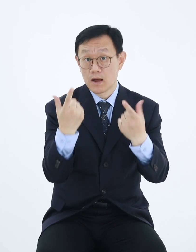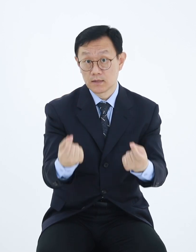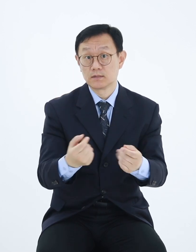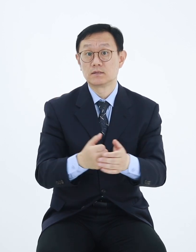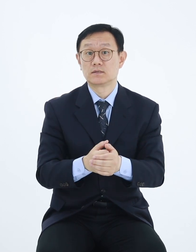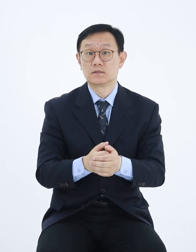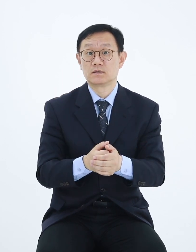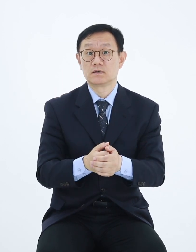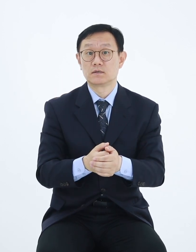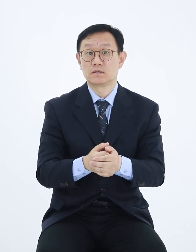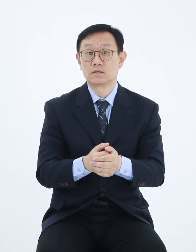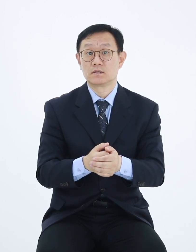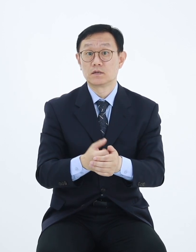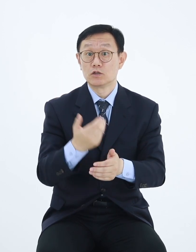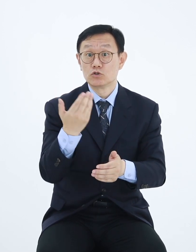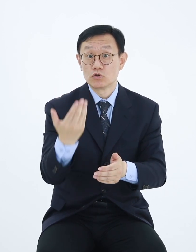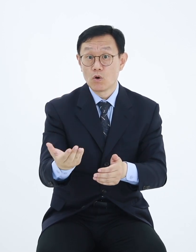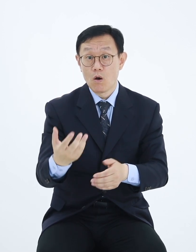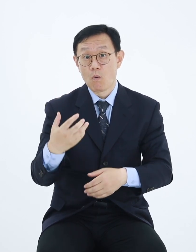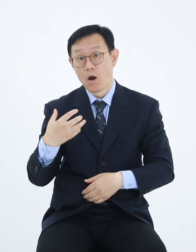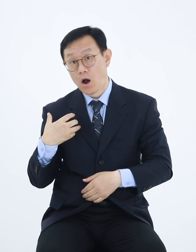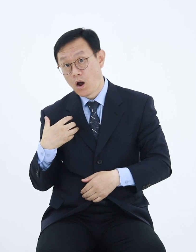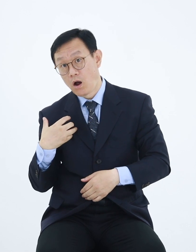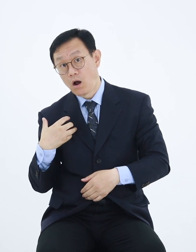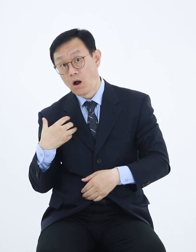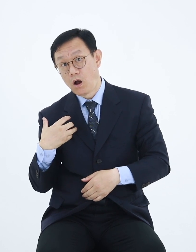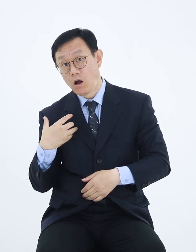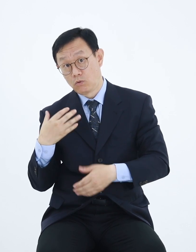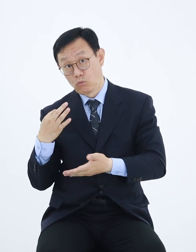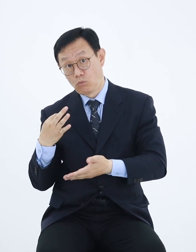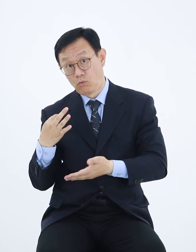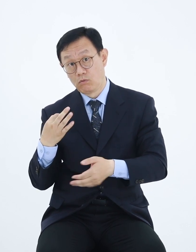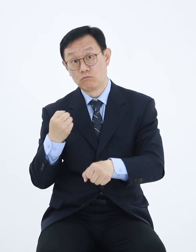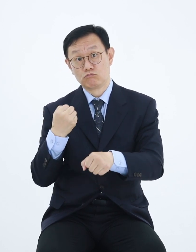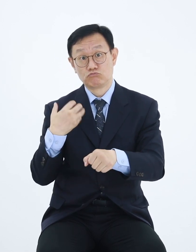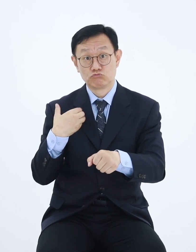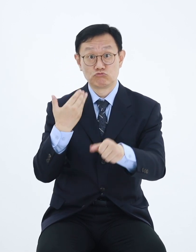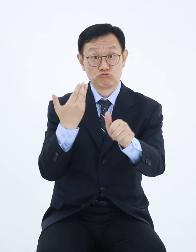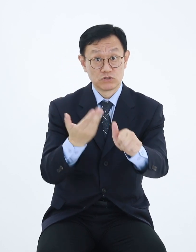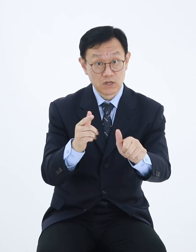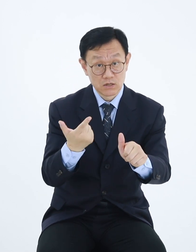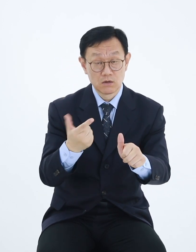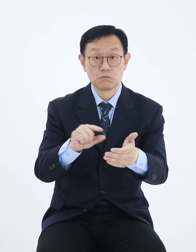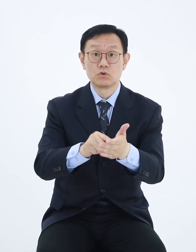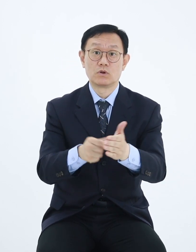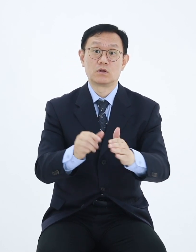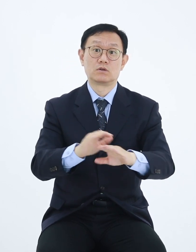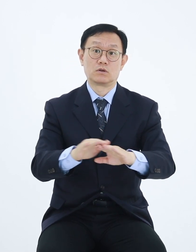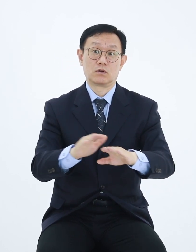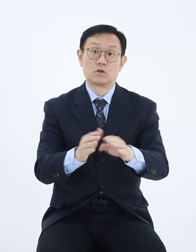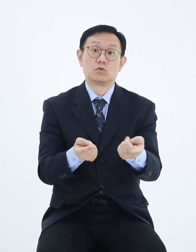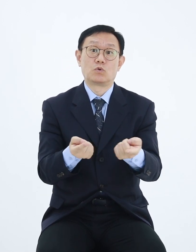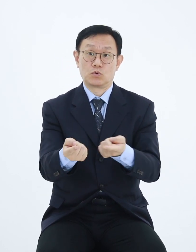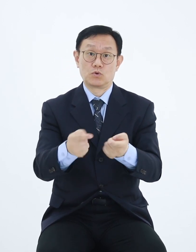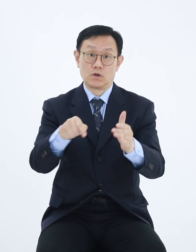제공자에게 과도하거나 부당한 부담을 지우지 않는 필요하고 적절한 변경과 조정 내에서 행해져야